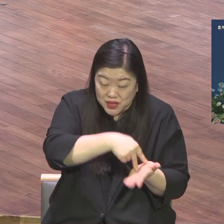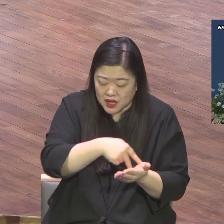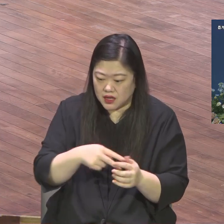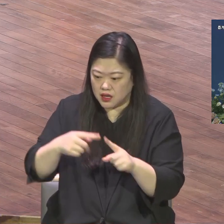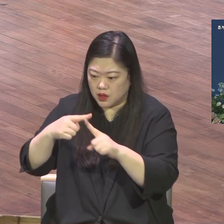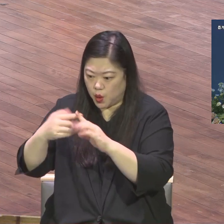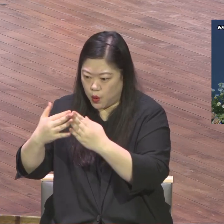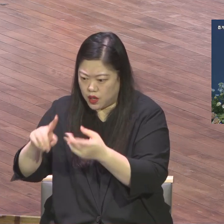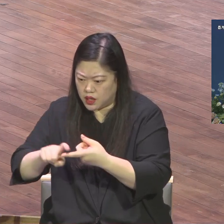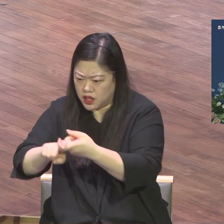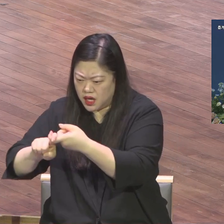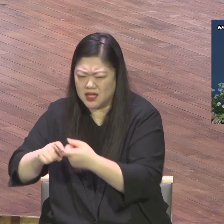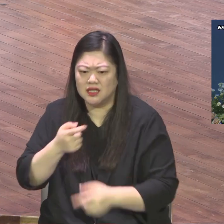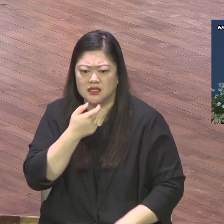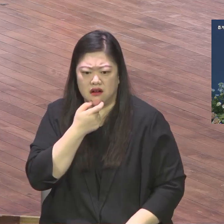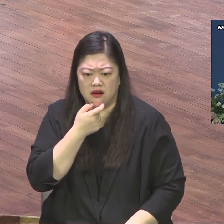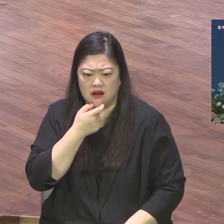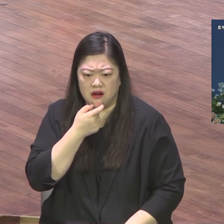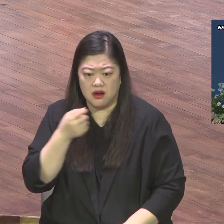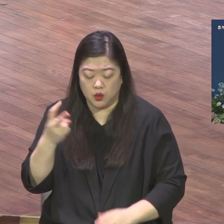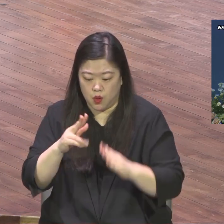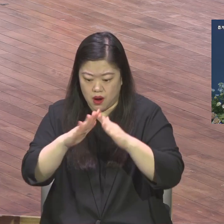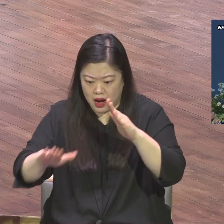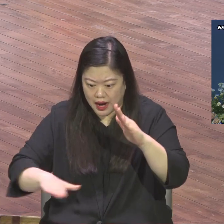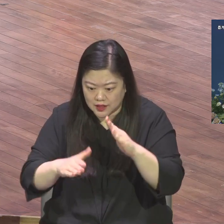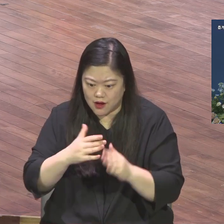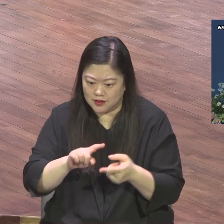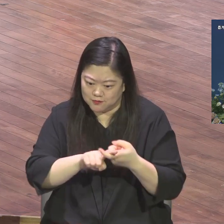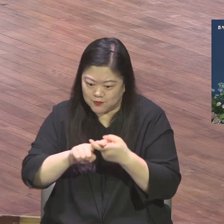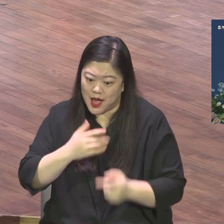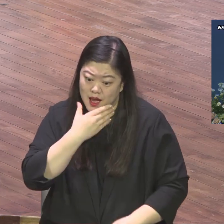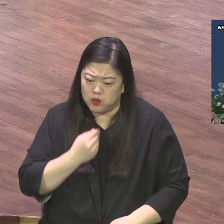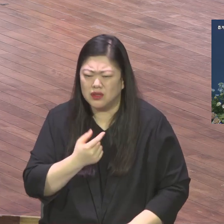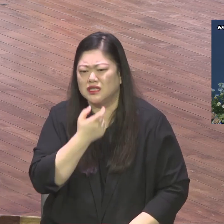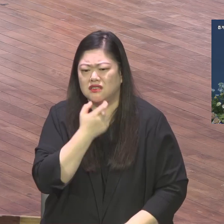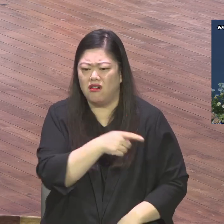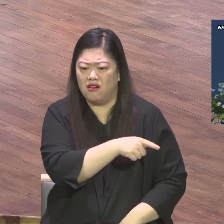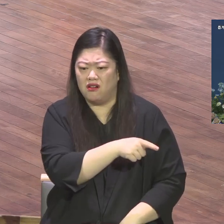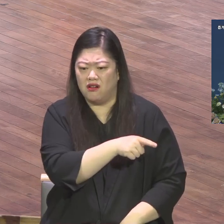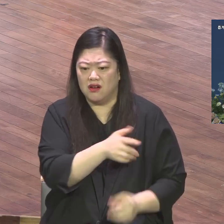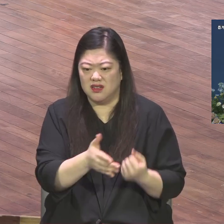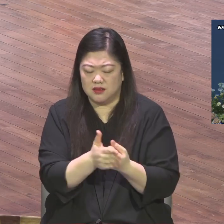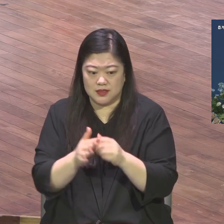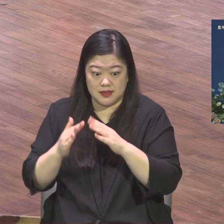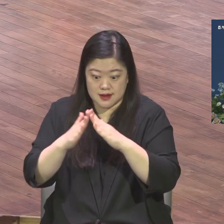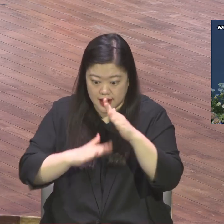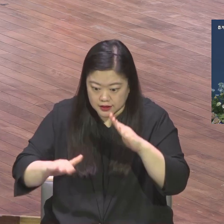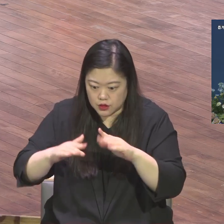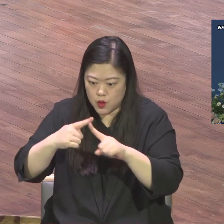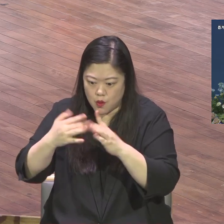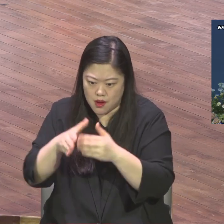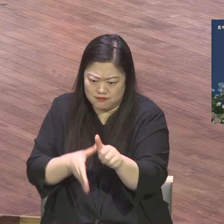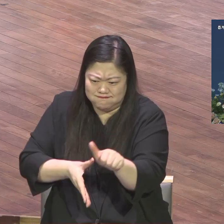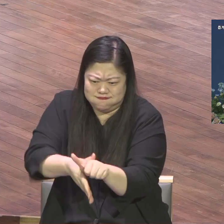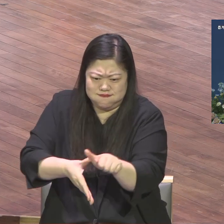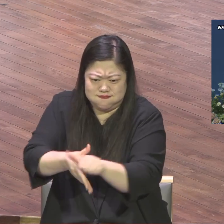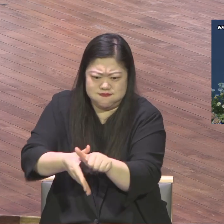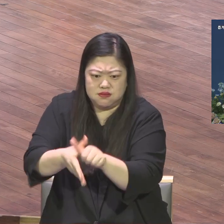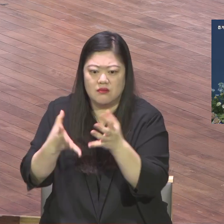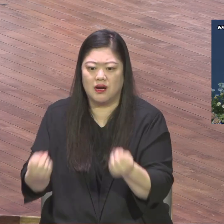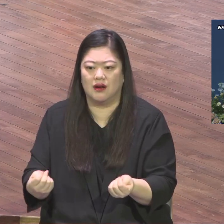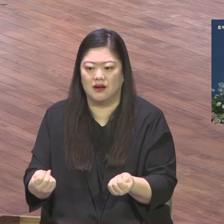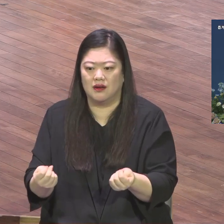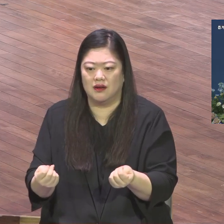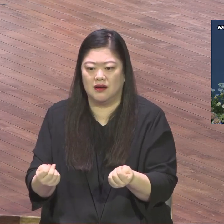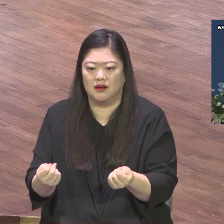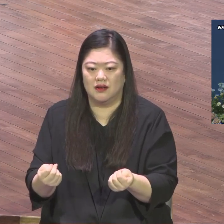어떻게 하든지 간에 이간시 가지고 흔들어 버려요. 그래서 교회들이 하나 된 교회가 없어요. 다 박살이